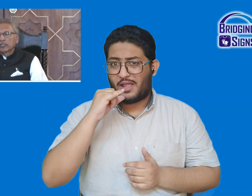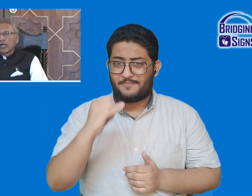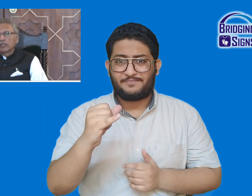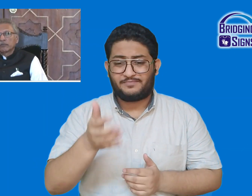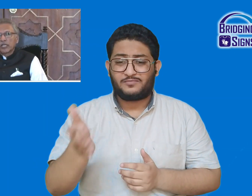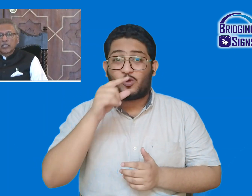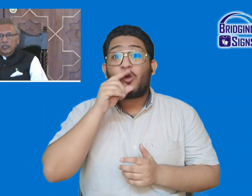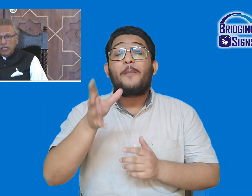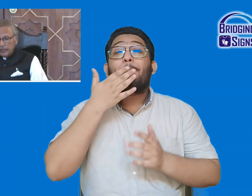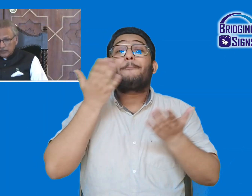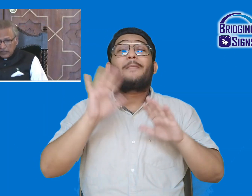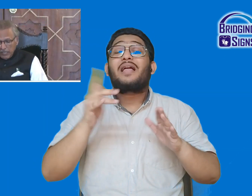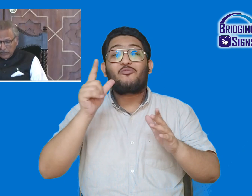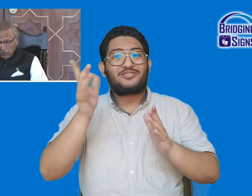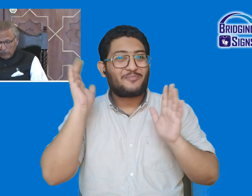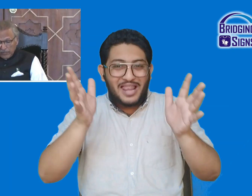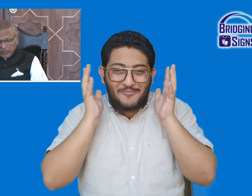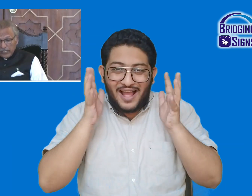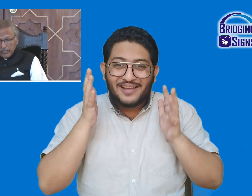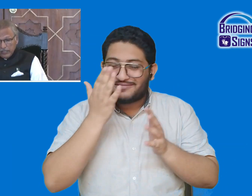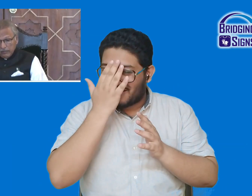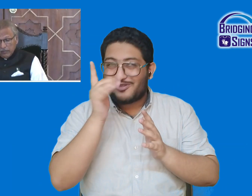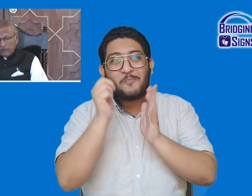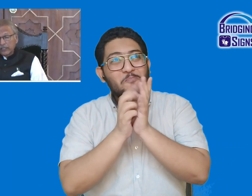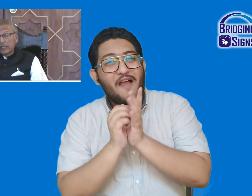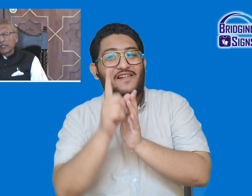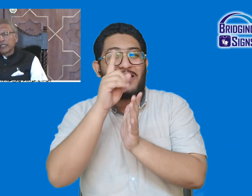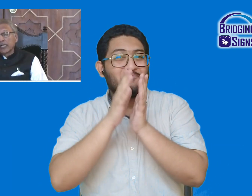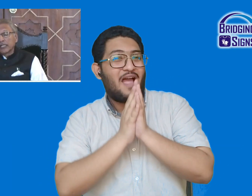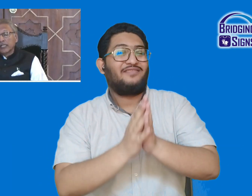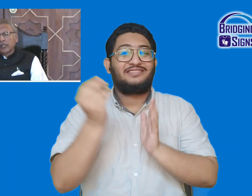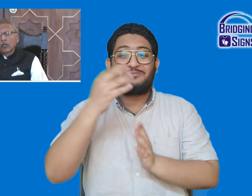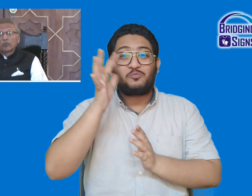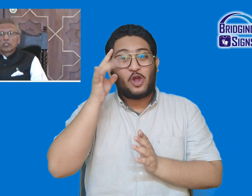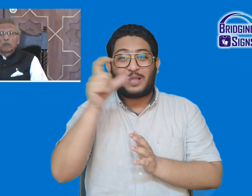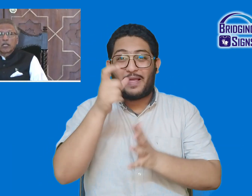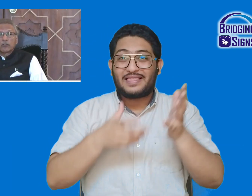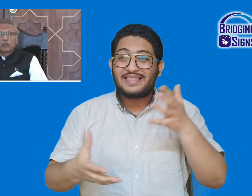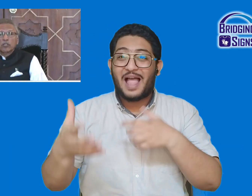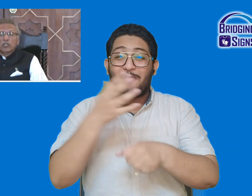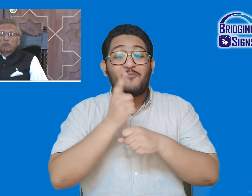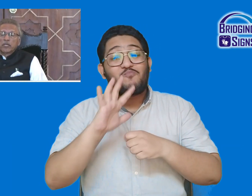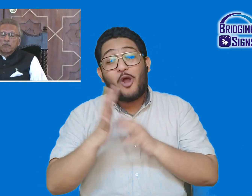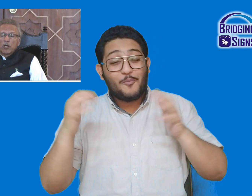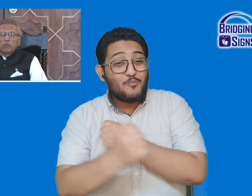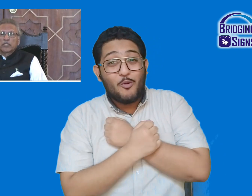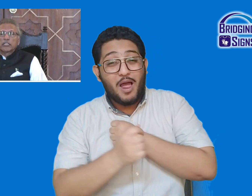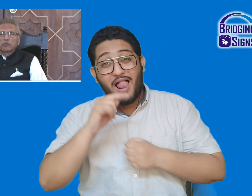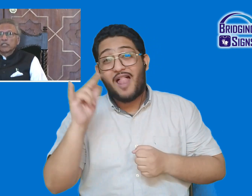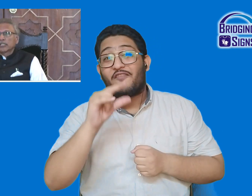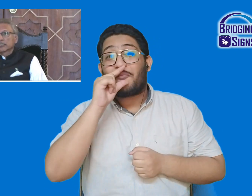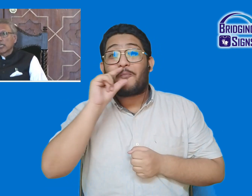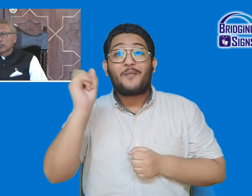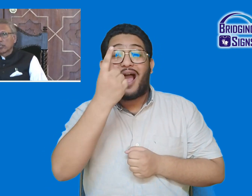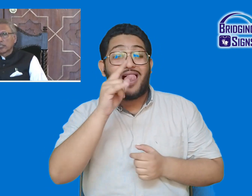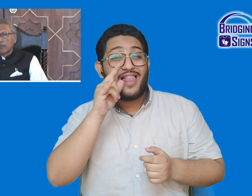اور رمضان عبادتوں کا مہینہ ہے، مغفرت کا مہینہ ہے، اور مسلمان کو بڑی محبت ہے اس